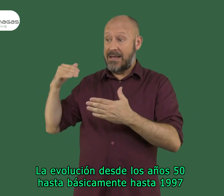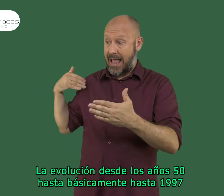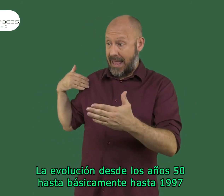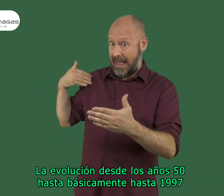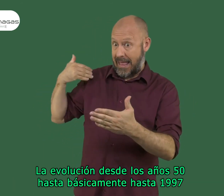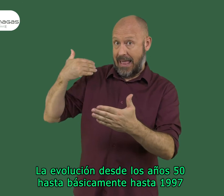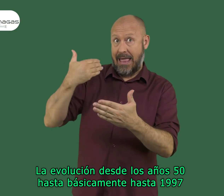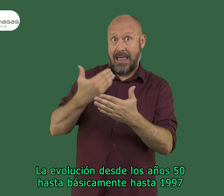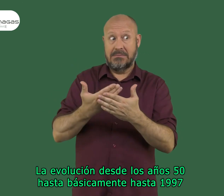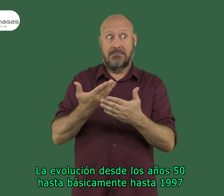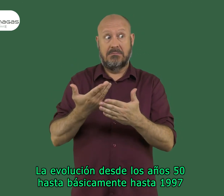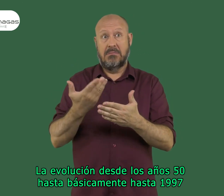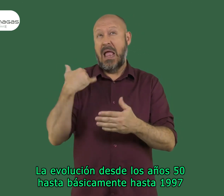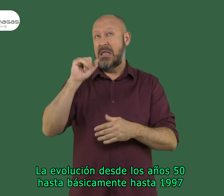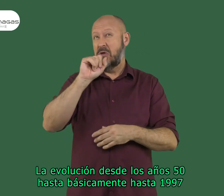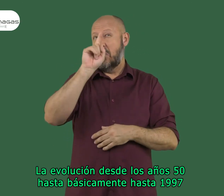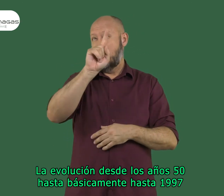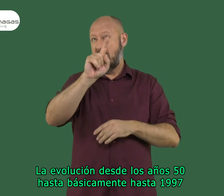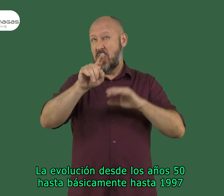50 básicamente hasta